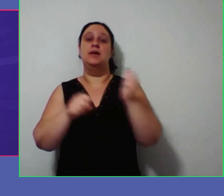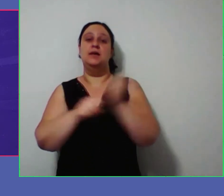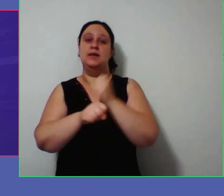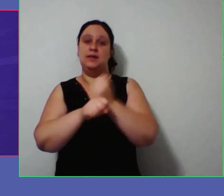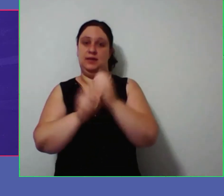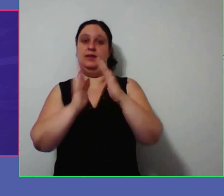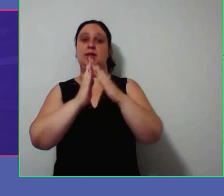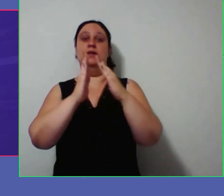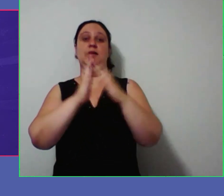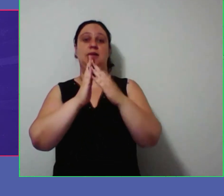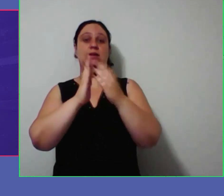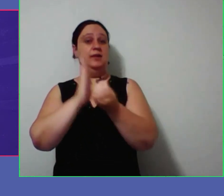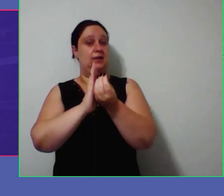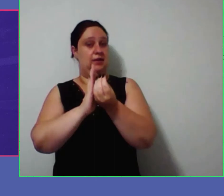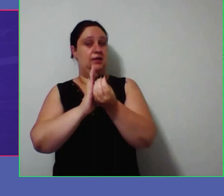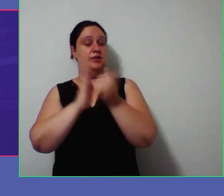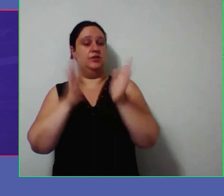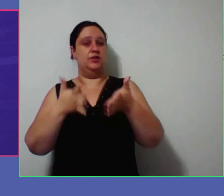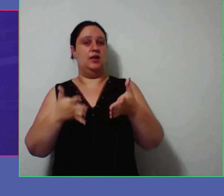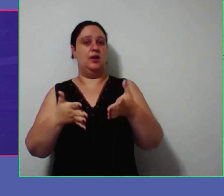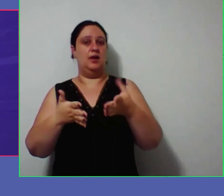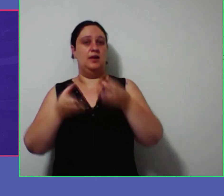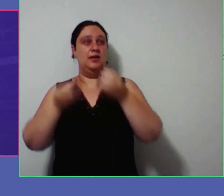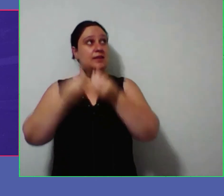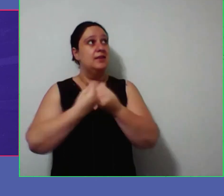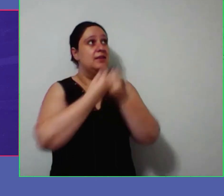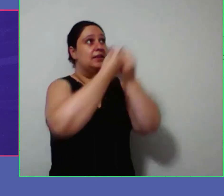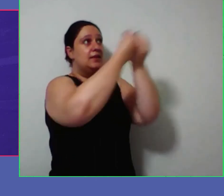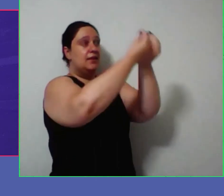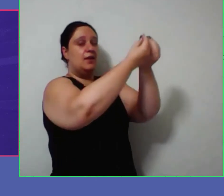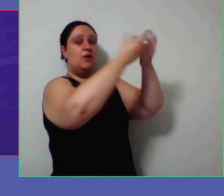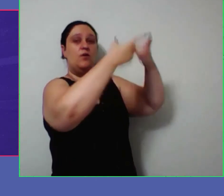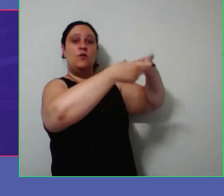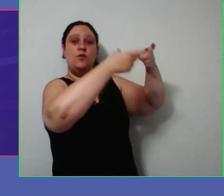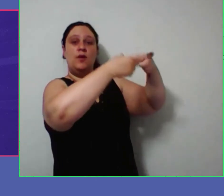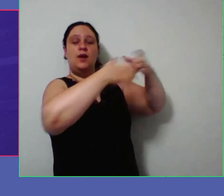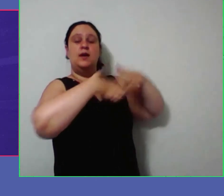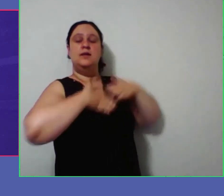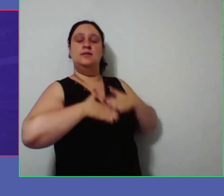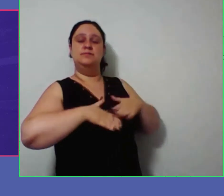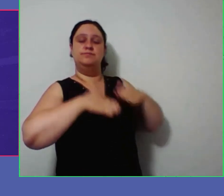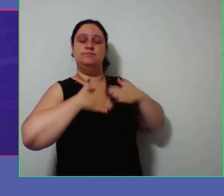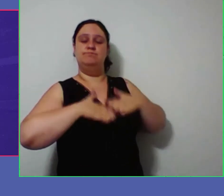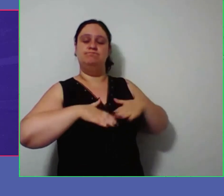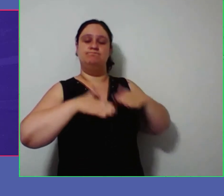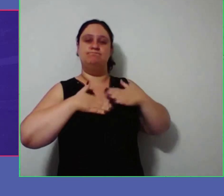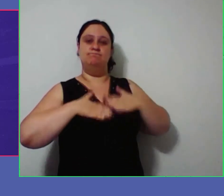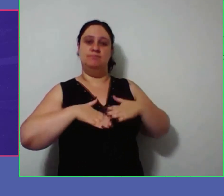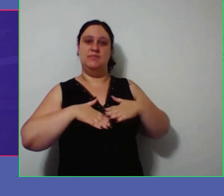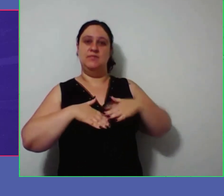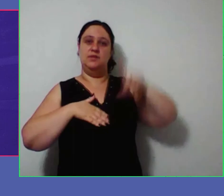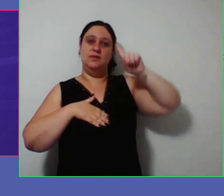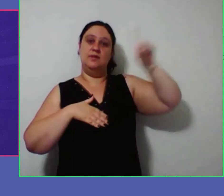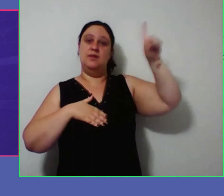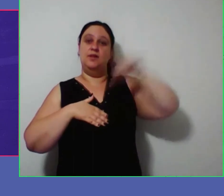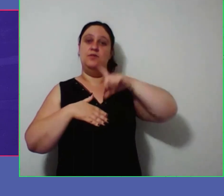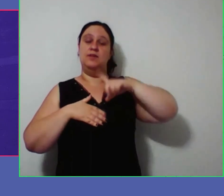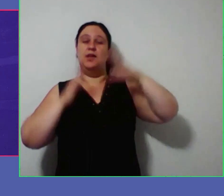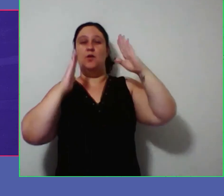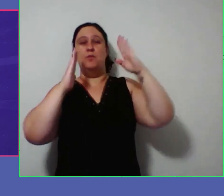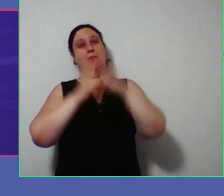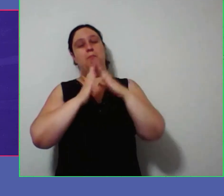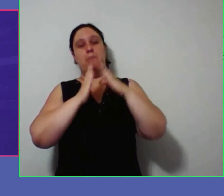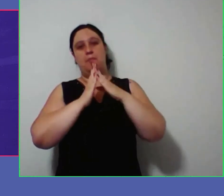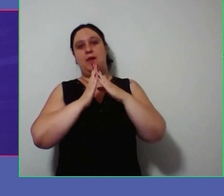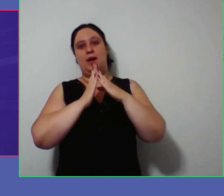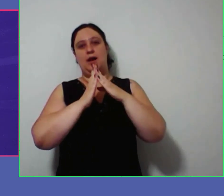de descanso para Deus. Deus terá uma casa para dizer que é a casa dele. Pode dizer, essa é a minha